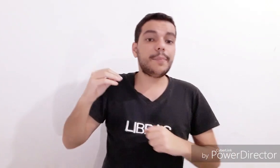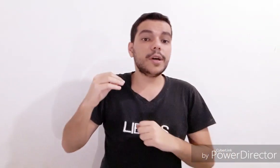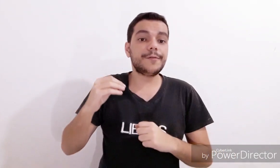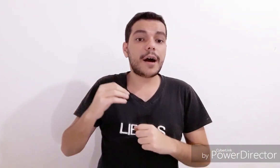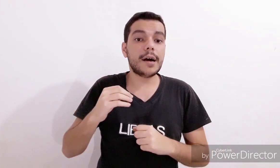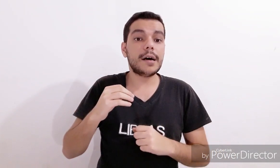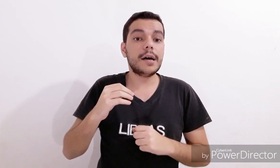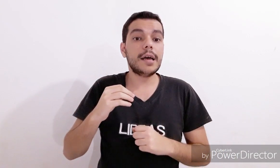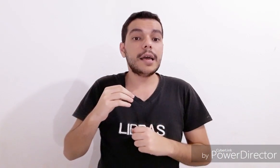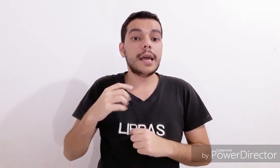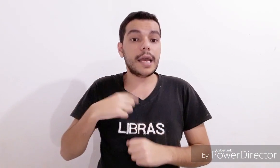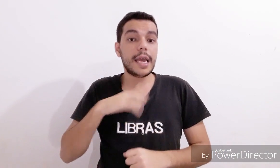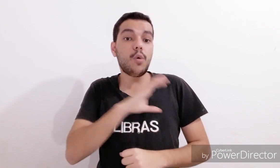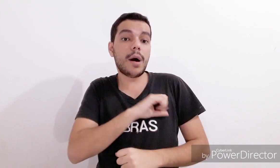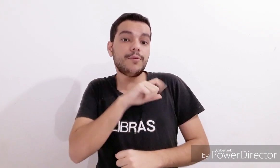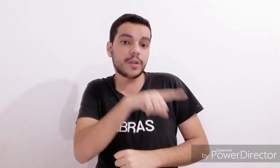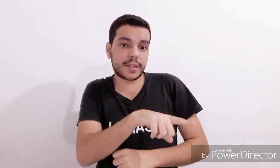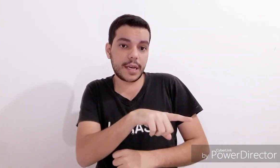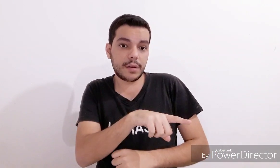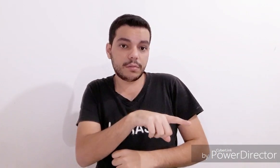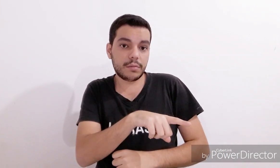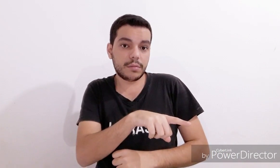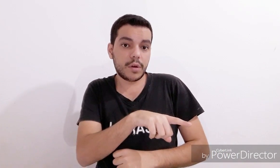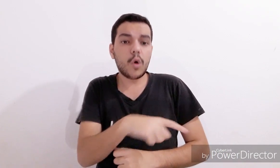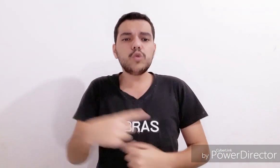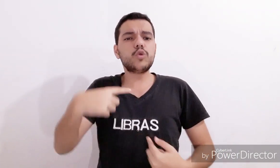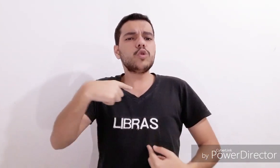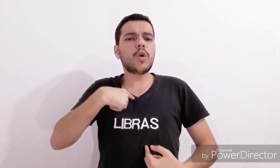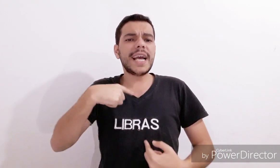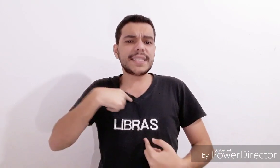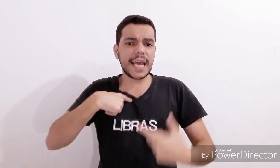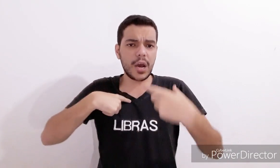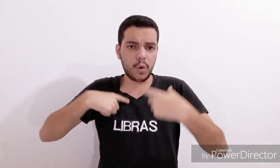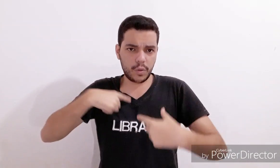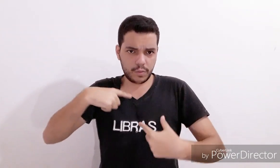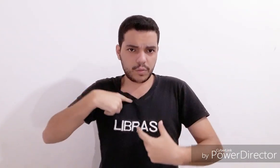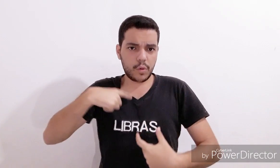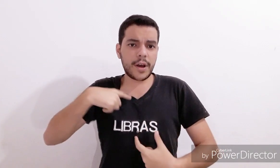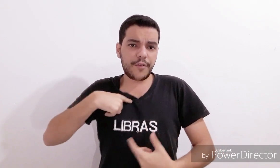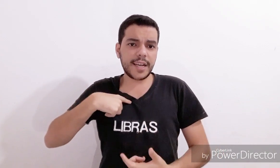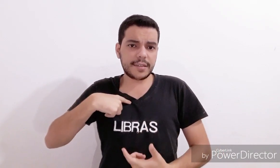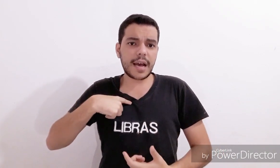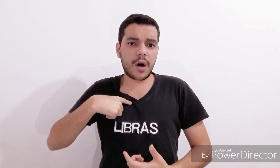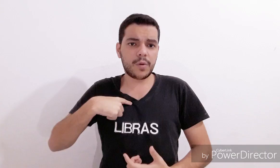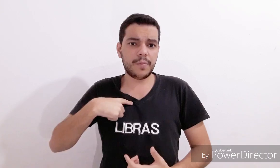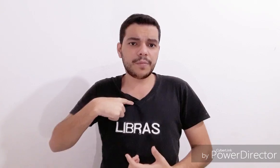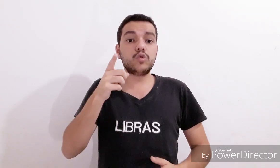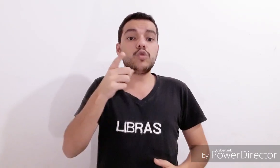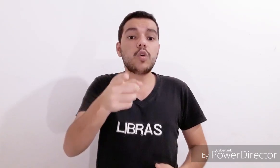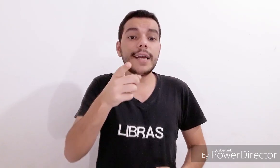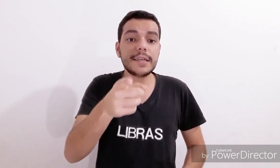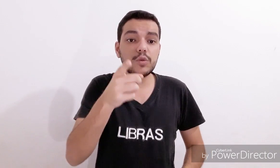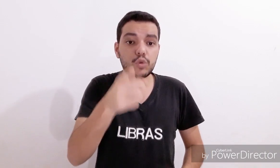depois fala, eu amo você. O surdo conhece eu, um referencial. O surdo conhece o